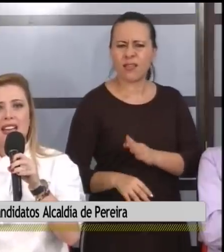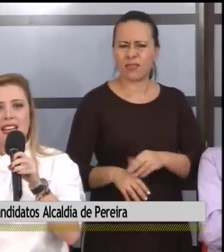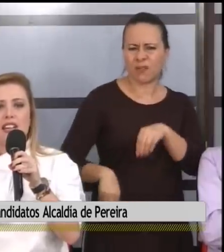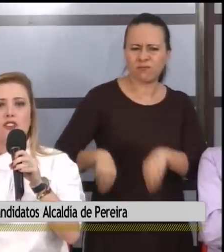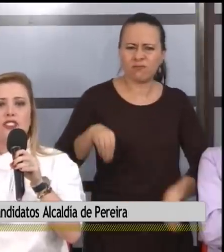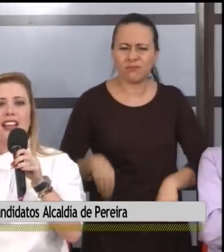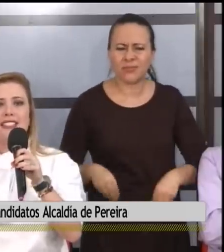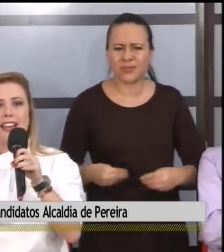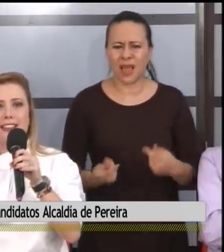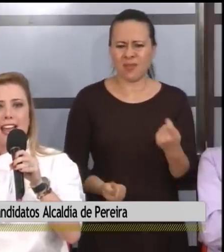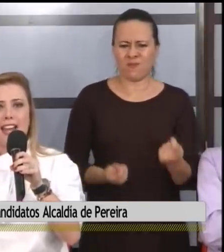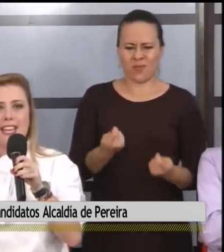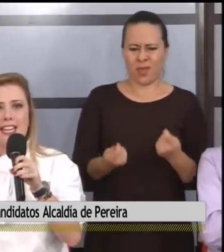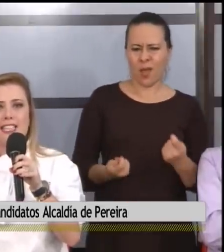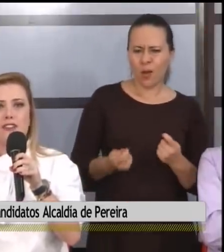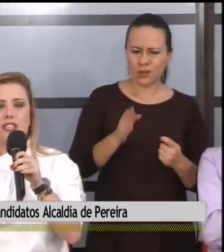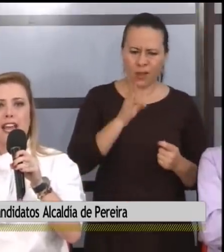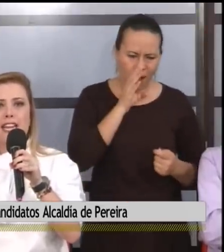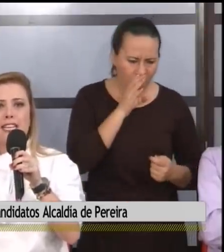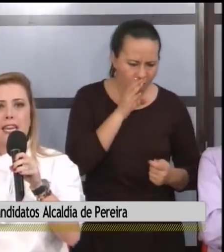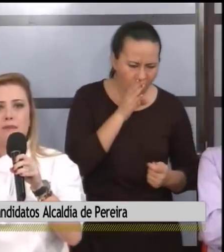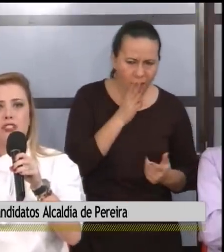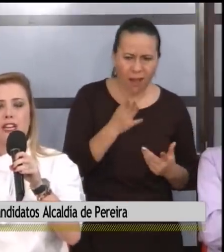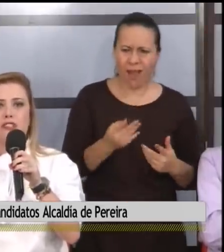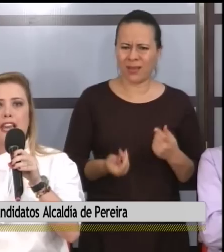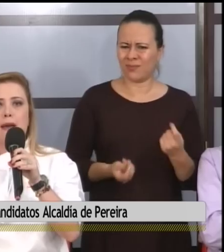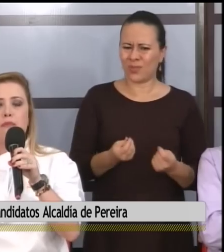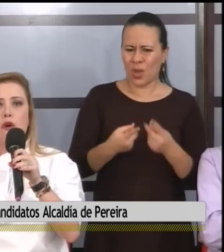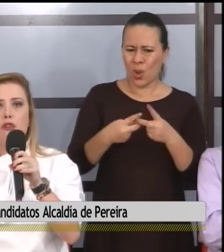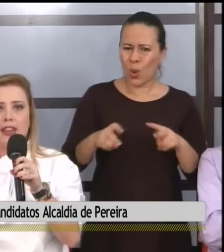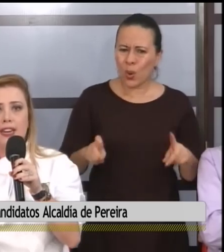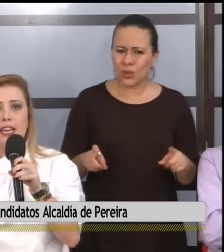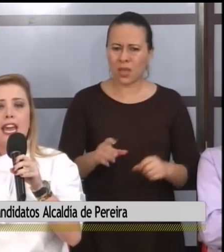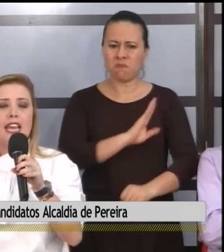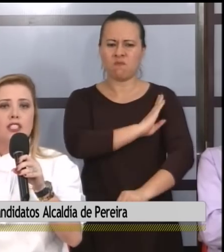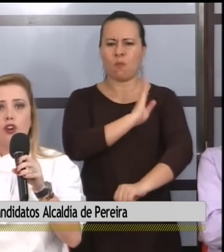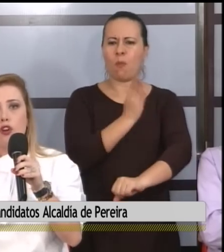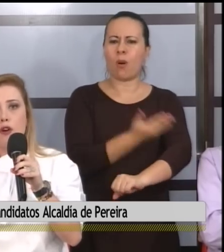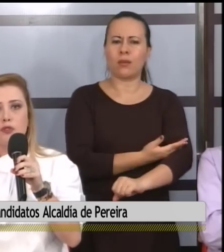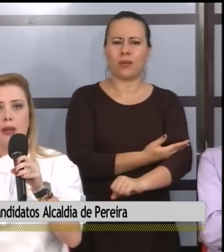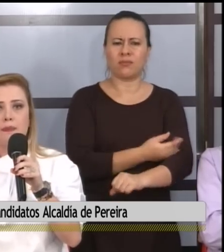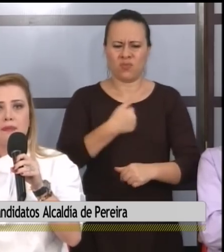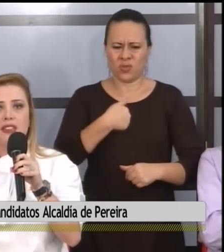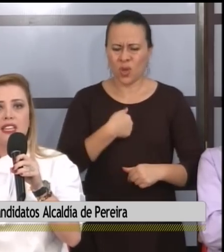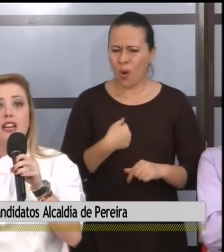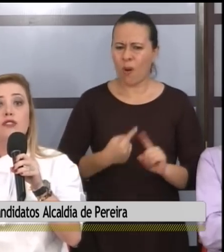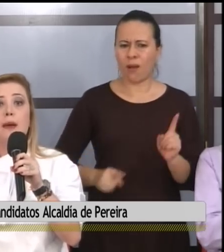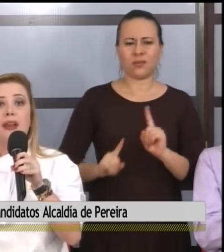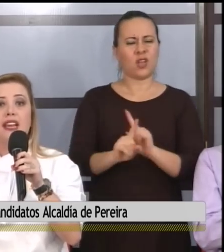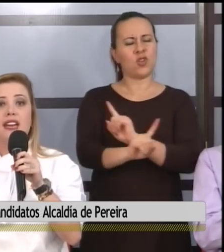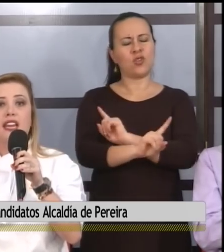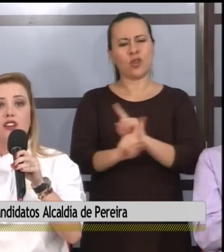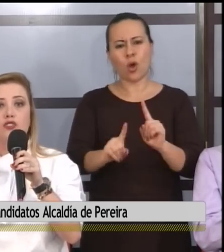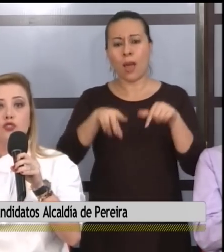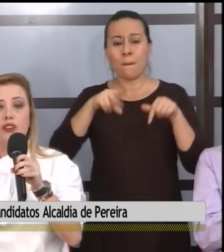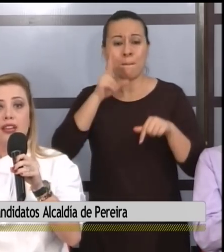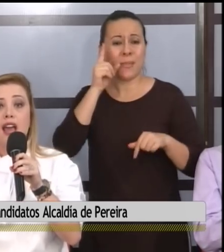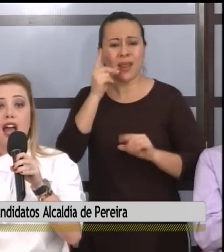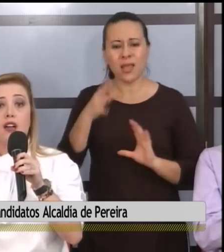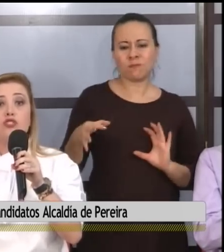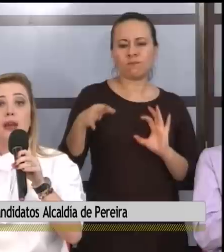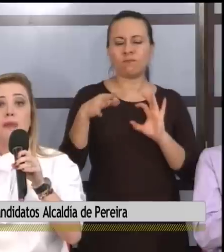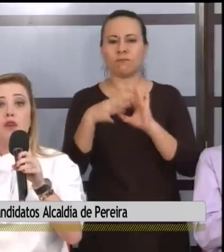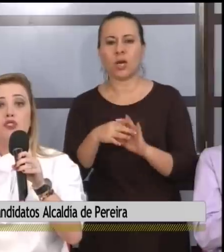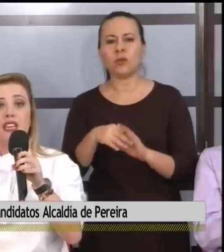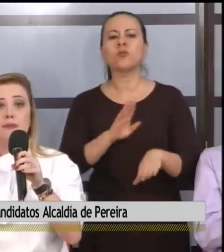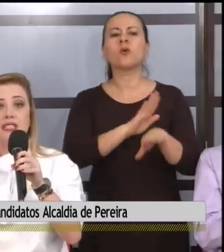mesa, negocian secretarías, negocian equipos, negocian poder. Eso no lo vamos a permitir en una Pereira que nos une.